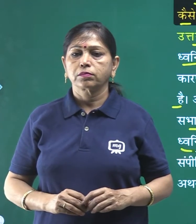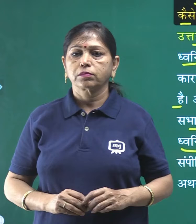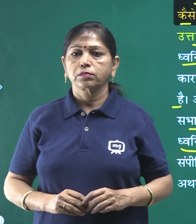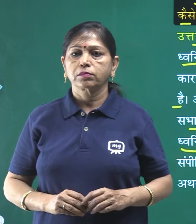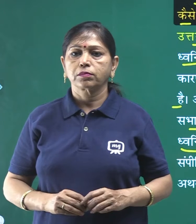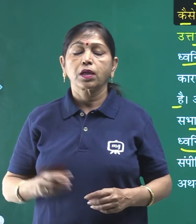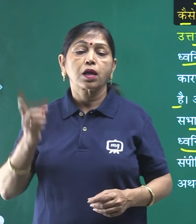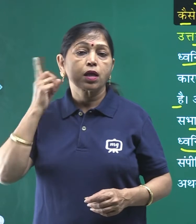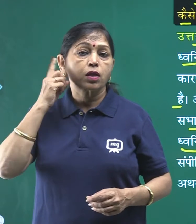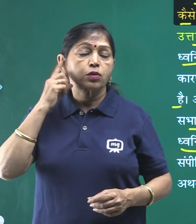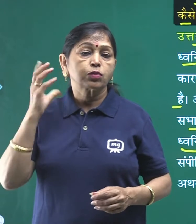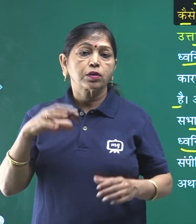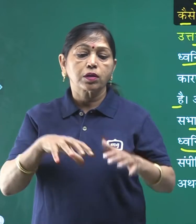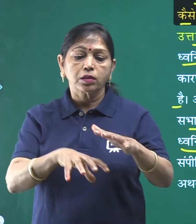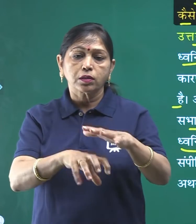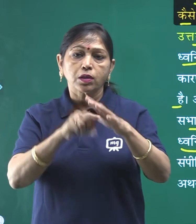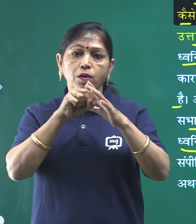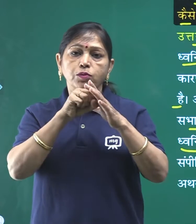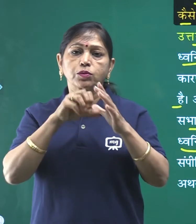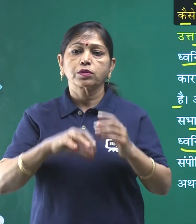ध्वनि अवशोषक